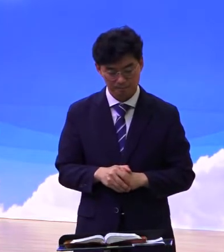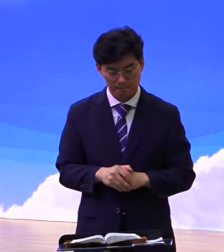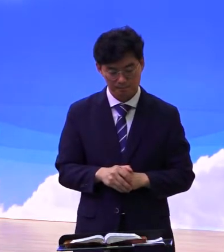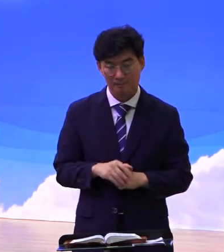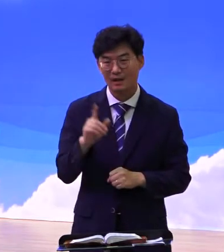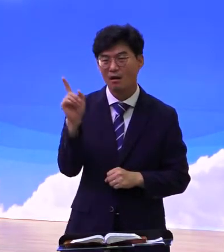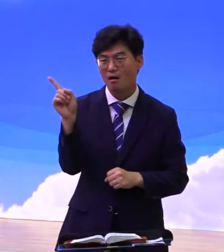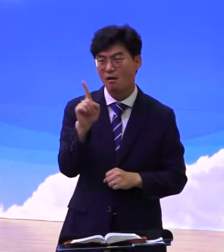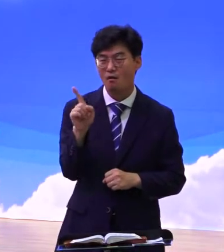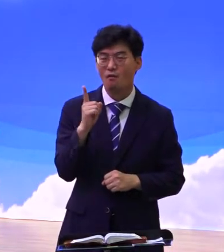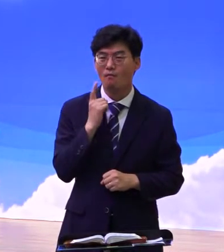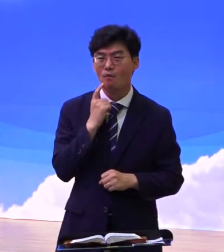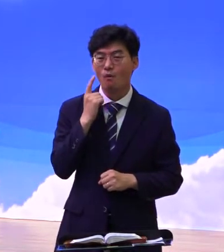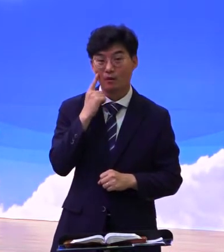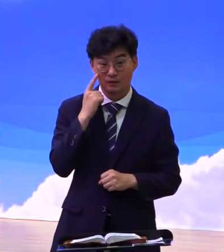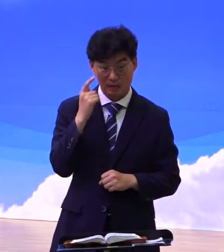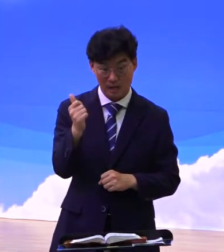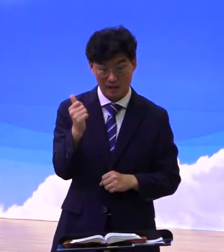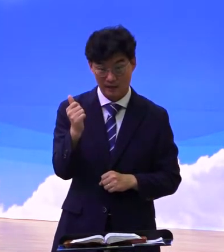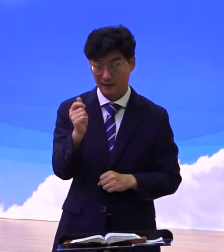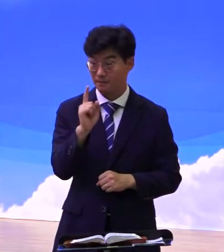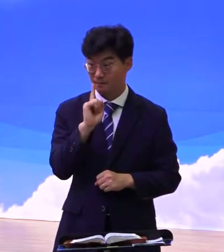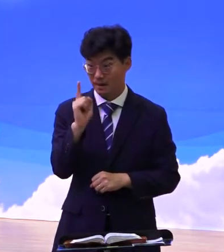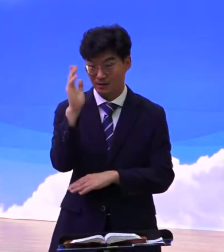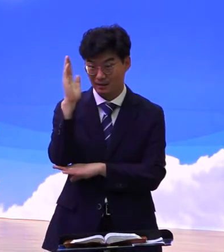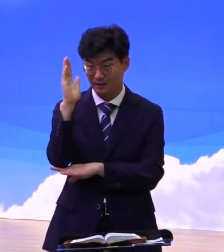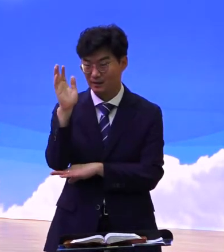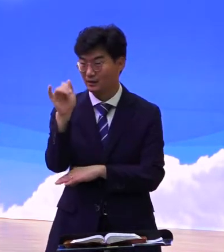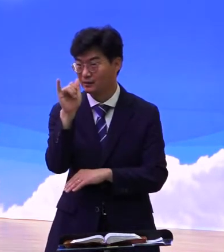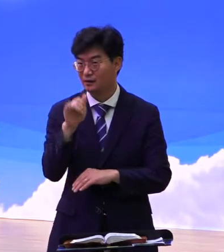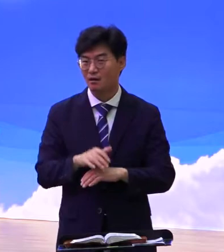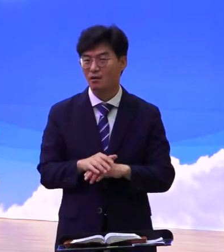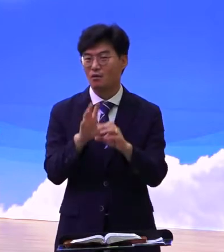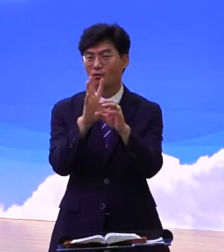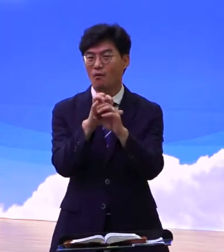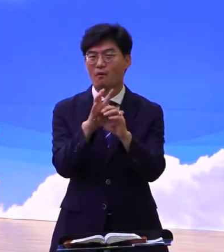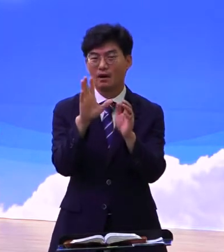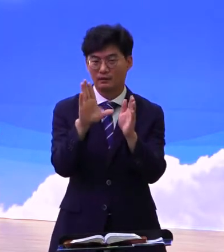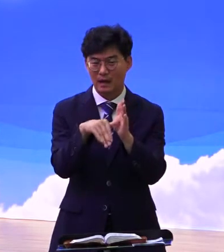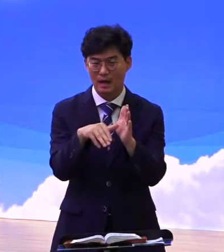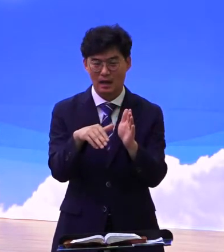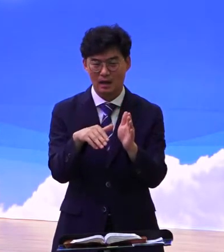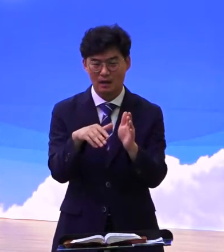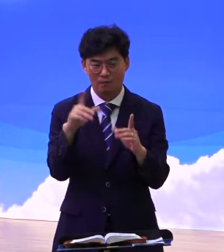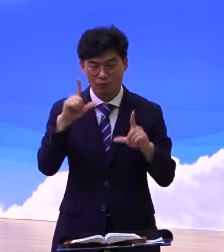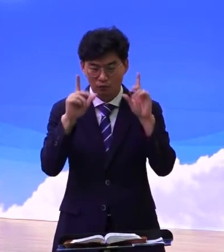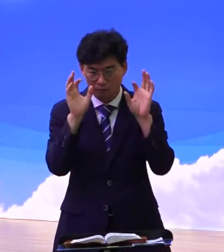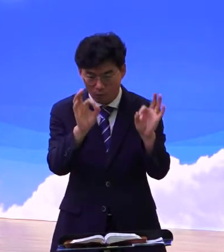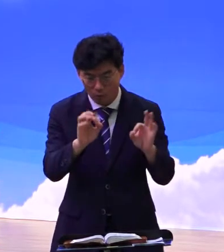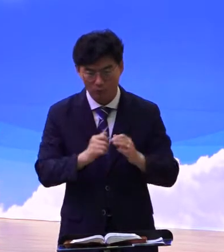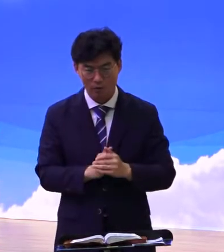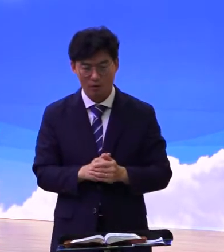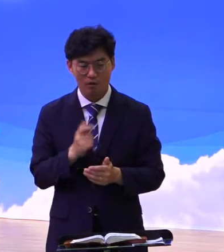어느 목사님이 코로나 시대에 대해서 고민하면서 이런 기도를 드렸다고